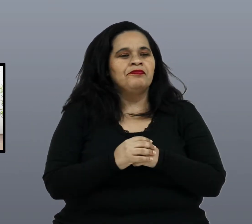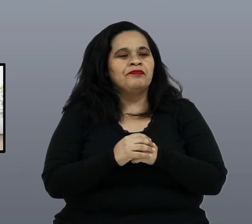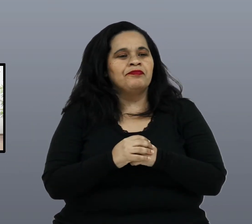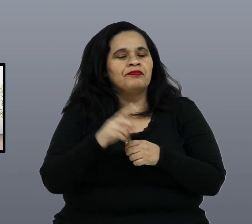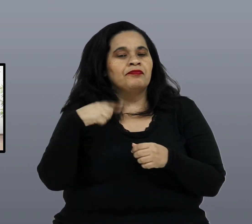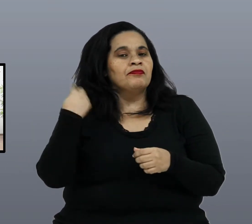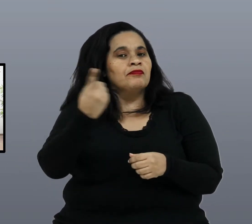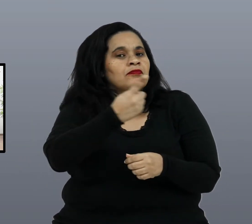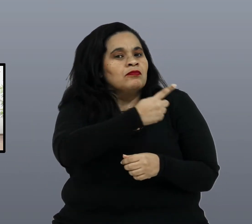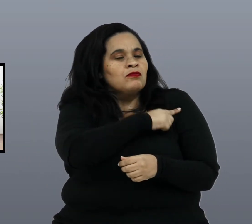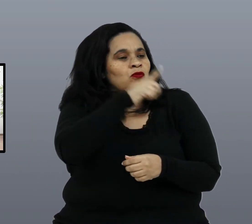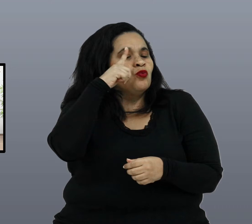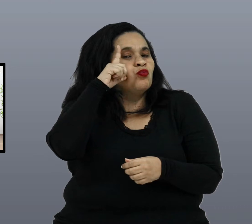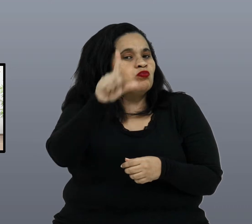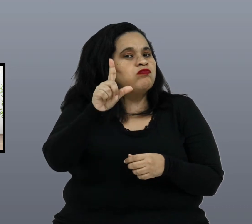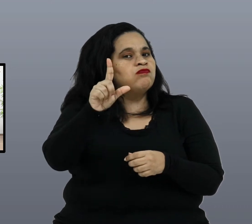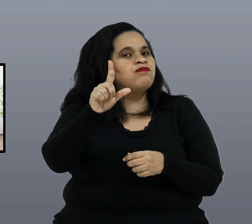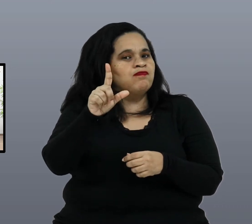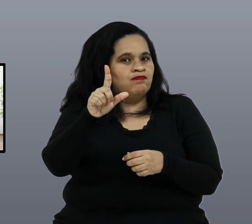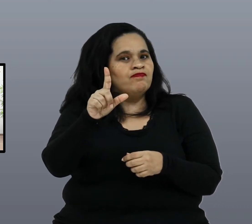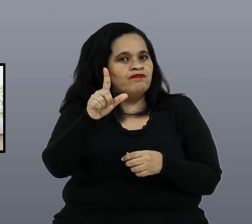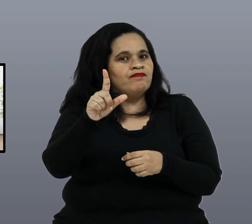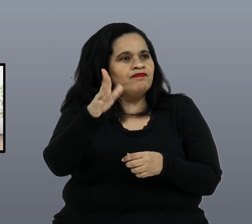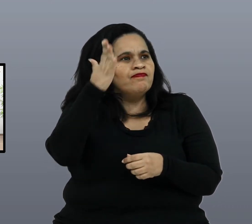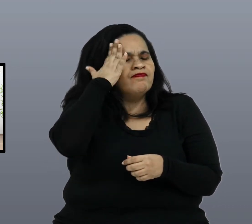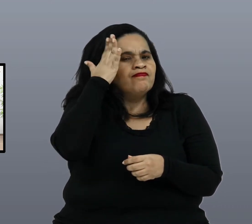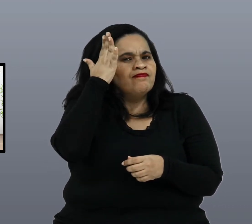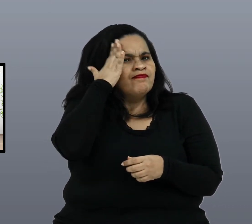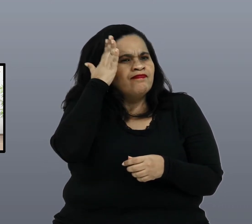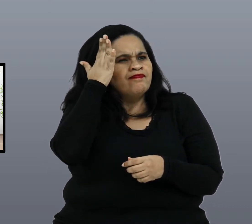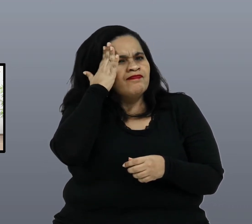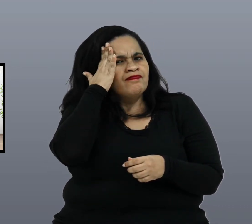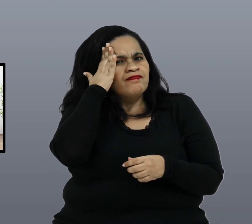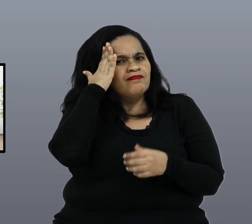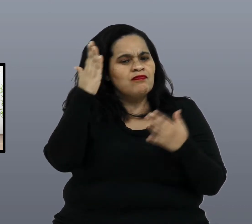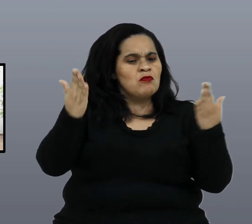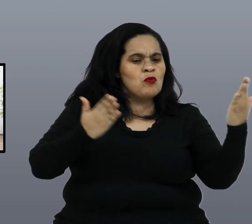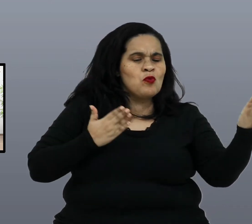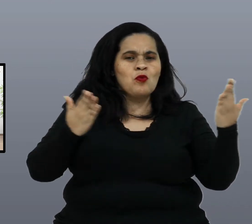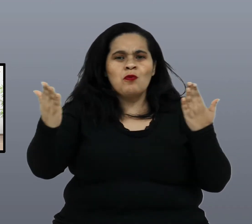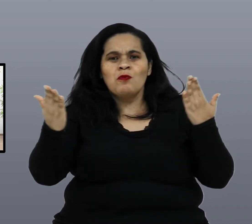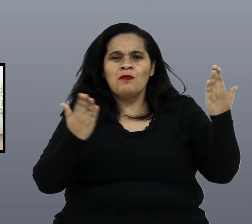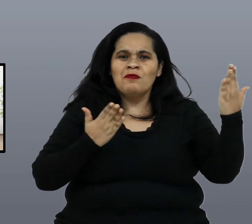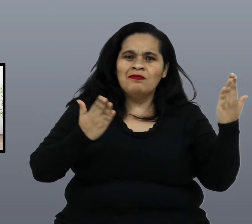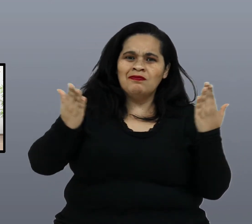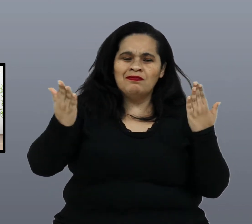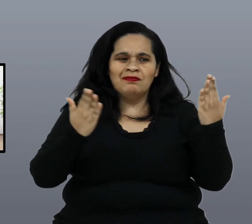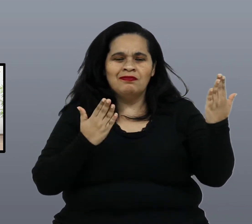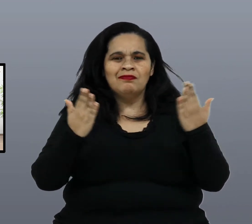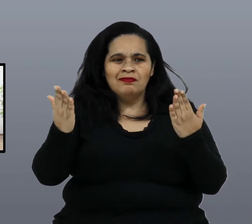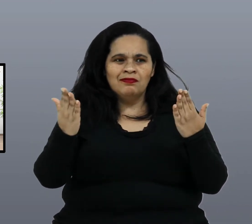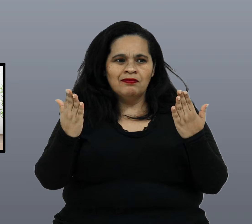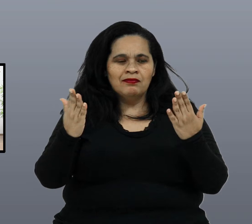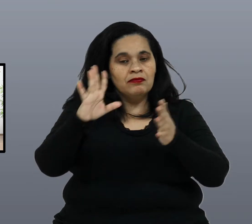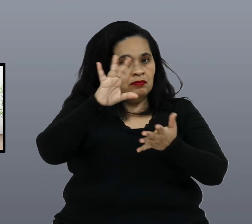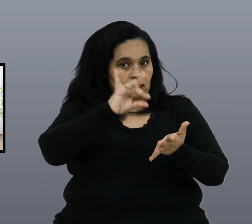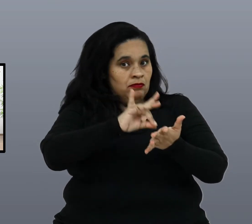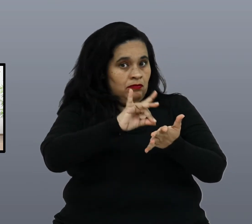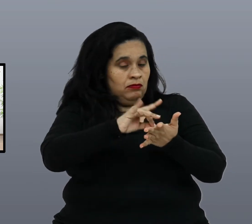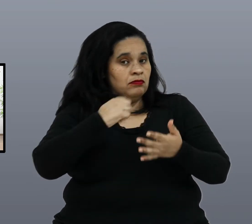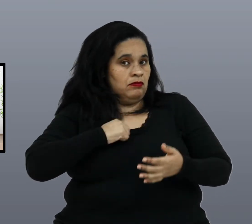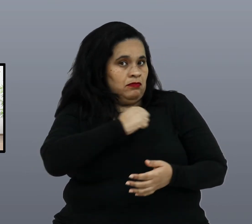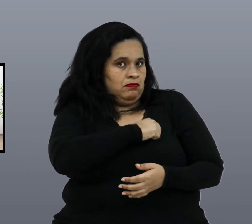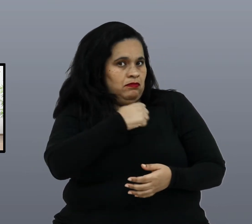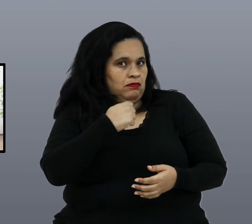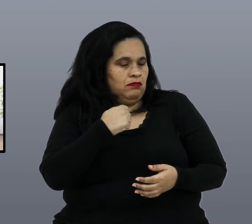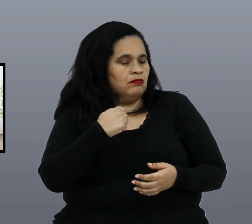gente vai conseguir então acabar fazendo um paralelo aqui entre os animais e a estátua. É na mesma linha. É exatamente a mesma